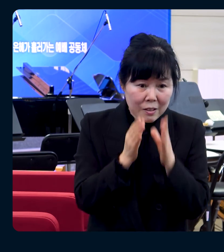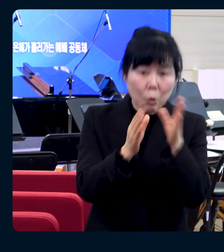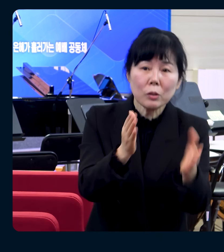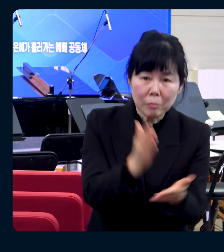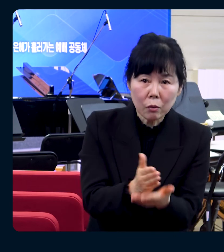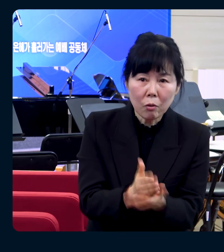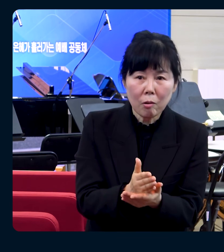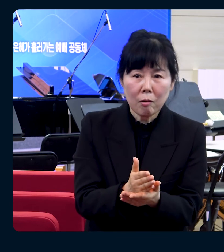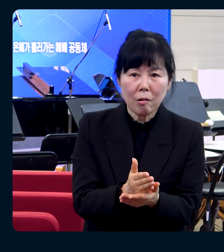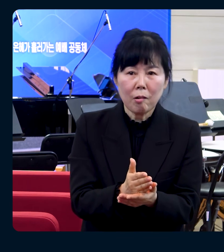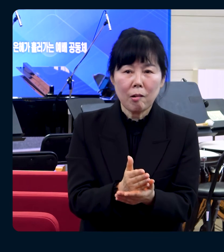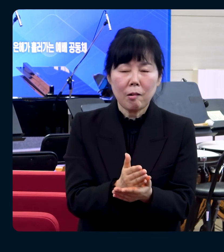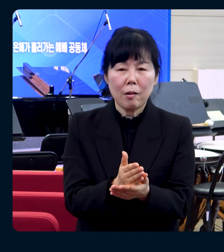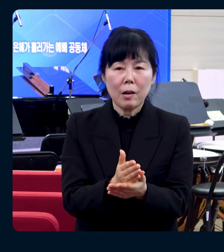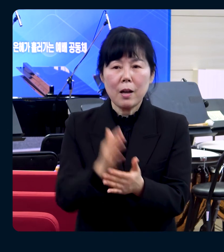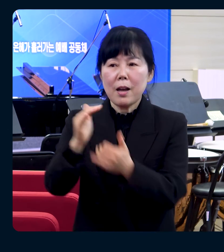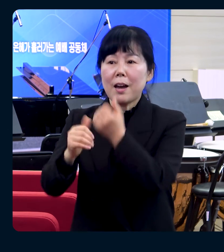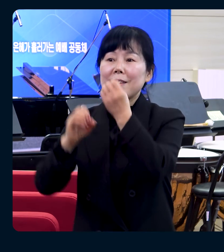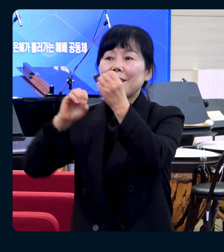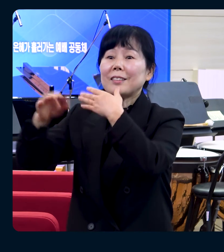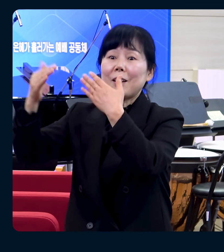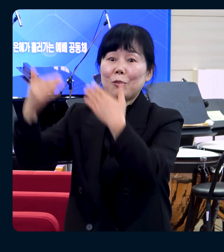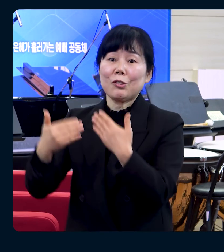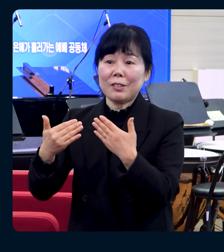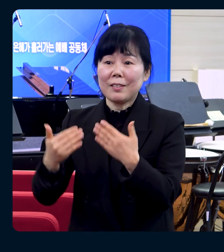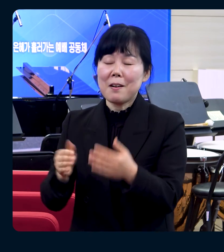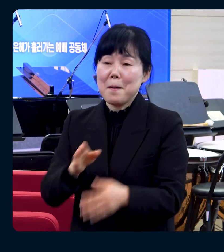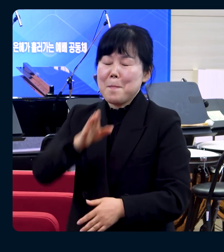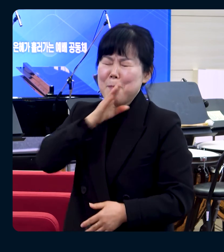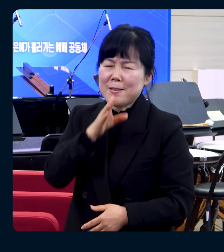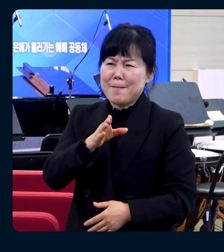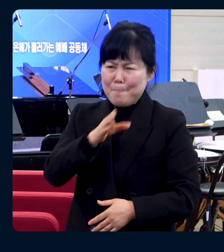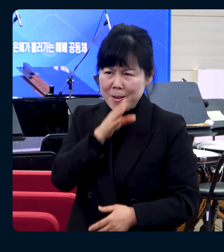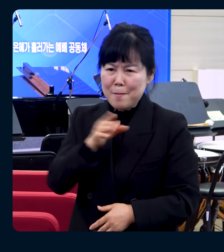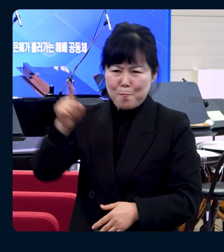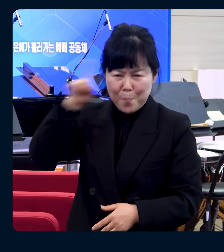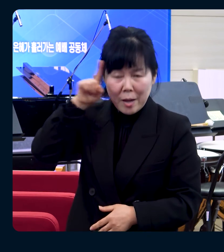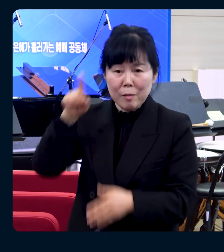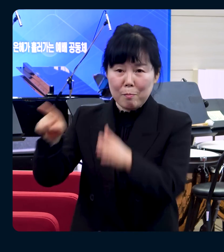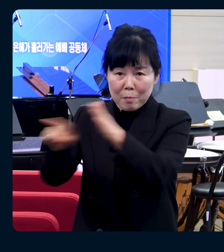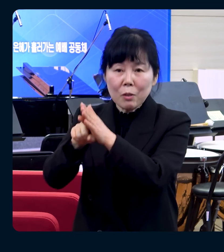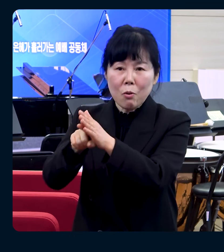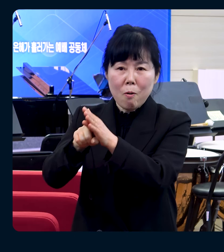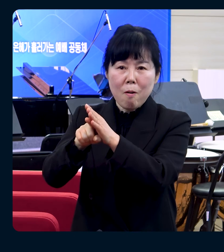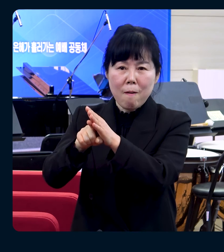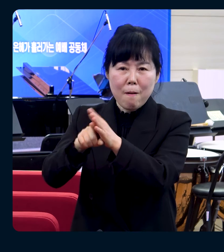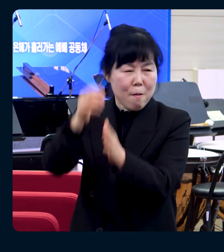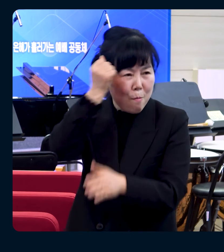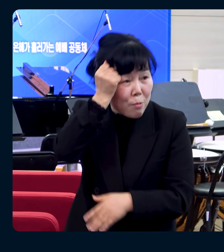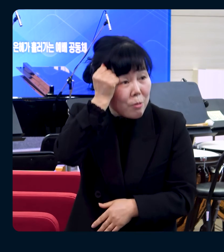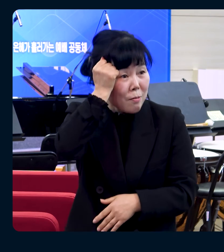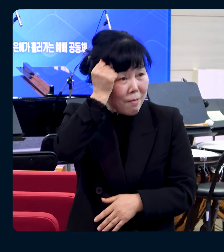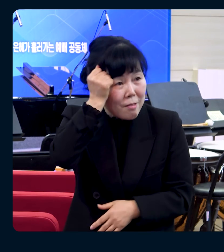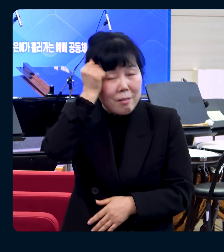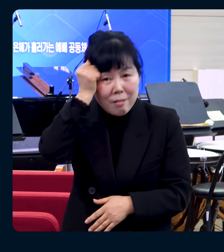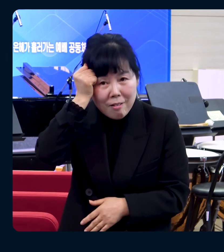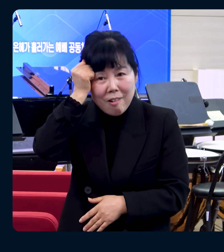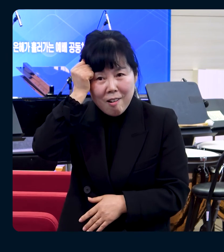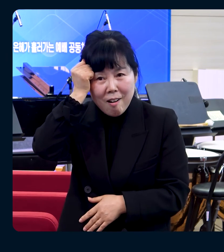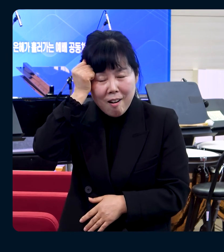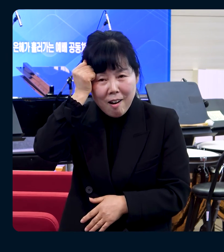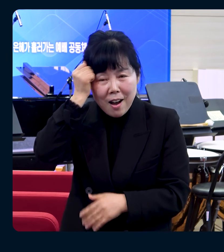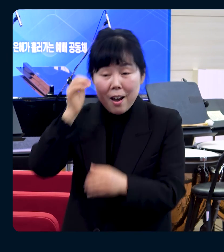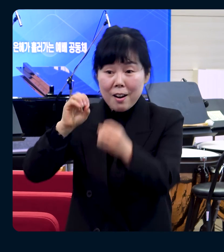그때마다 아니, 이러면 내가 하나님이 그 응답 축복을 내가 온전히 누릴 수 없지